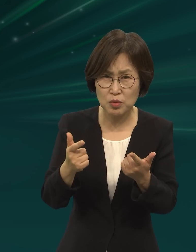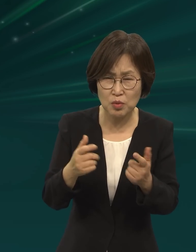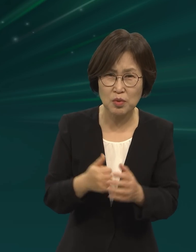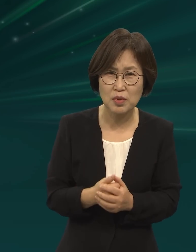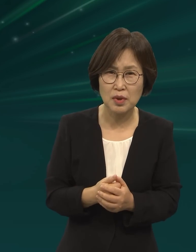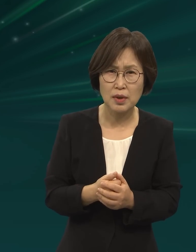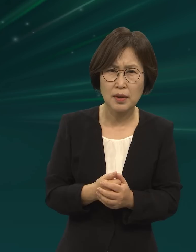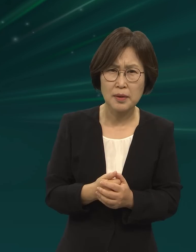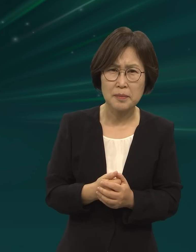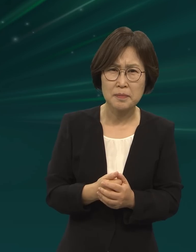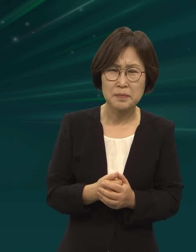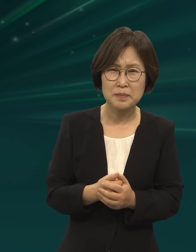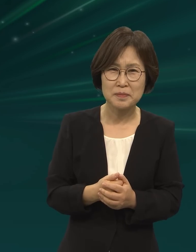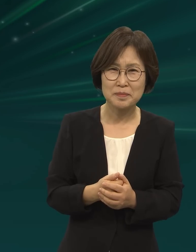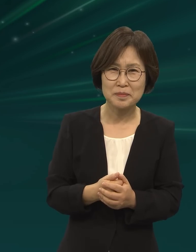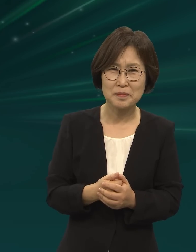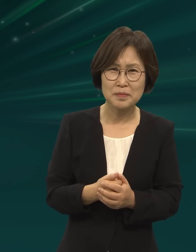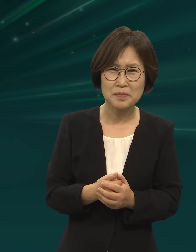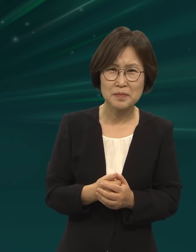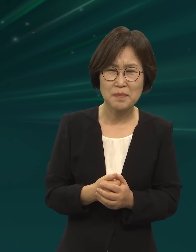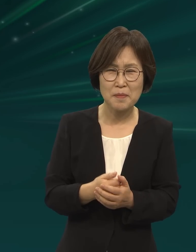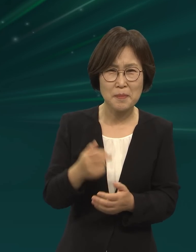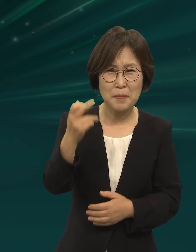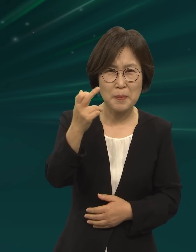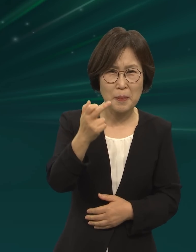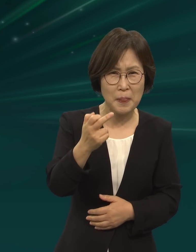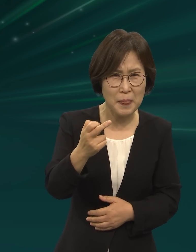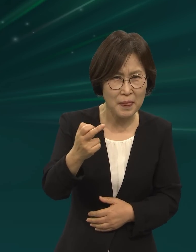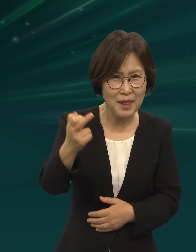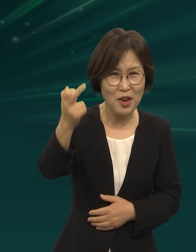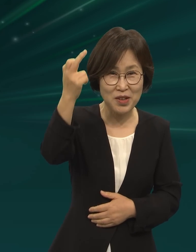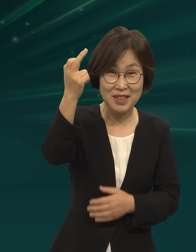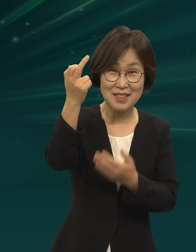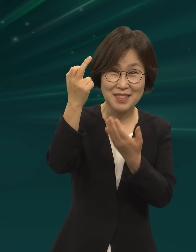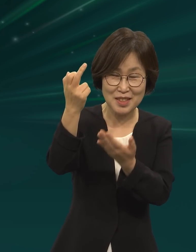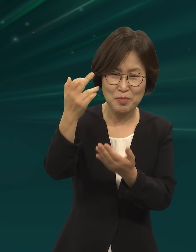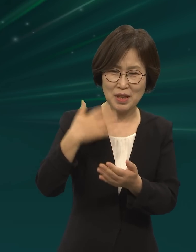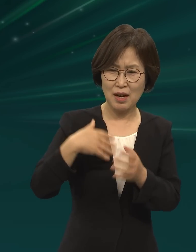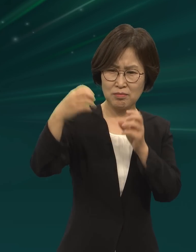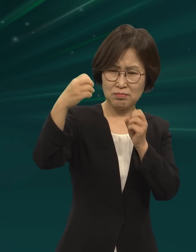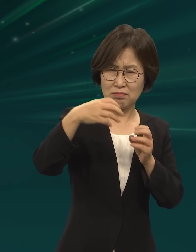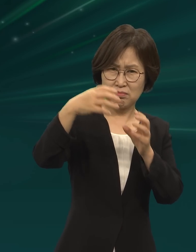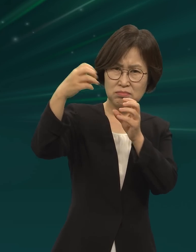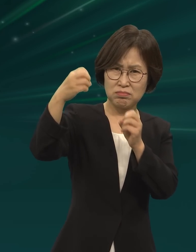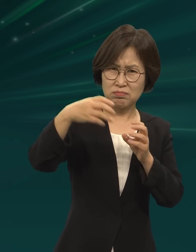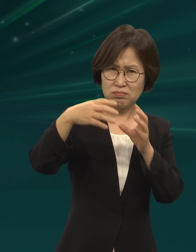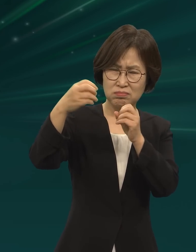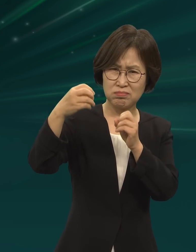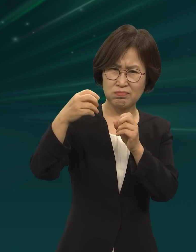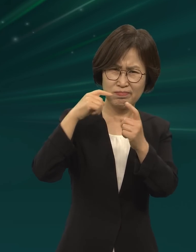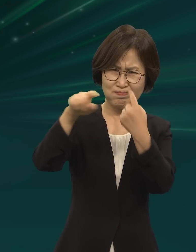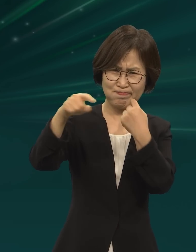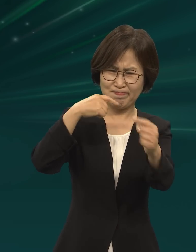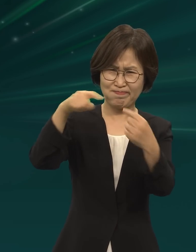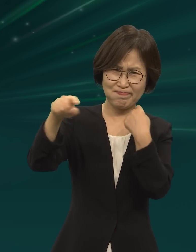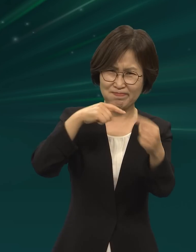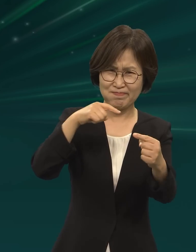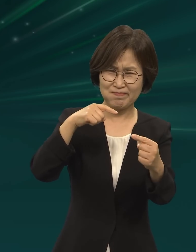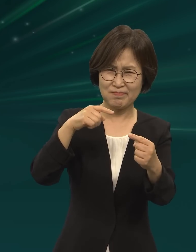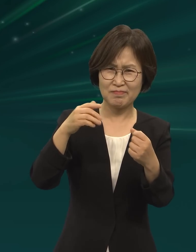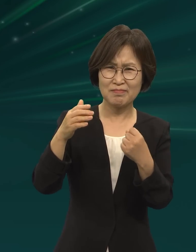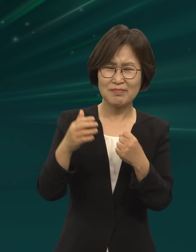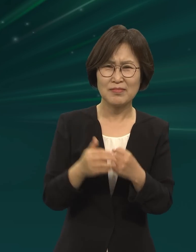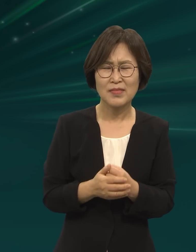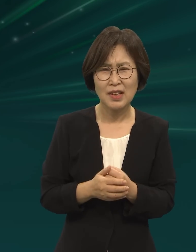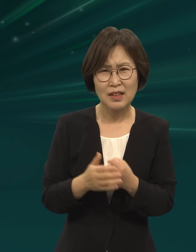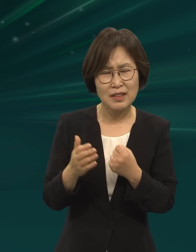상랑했어요. 그래서 그 형님이 저랑 대화를 끊었습니다. 그래서 제 마음 힘들어가지고 어떻게 그